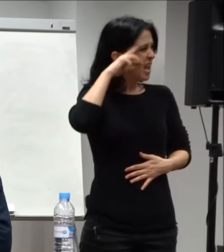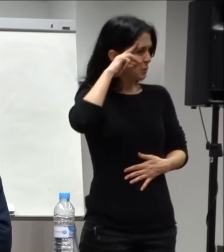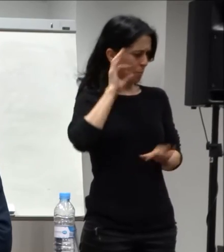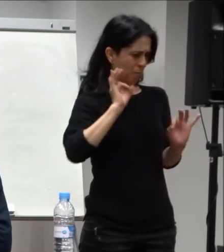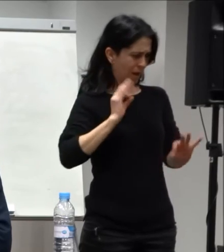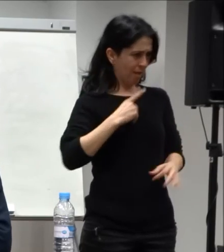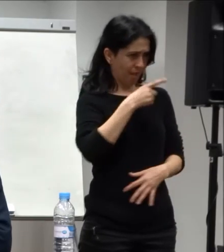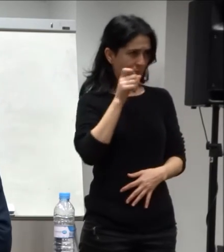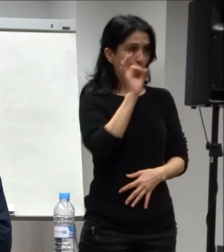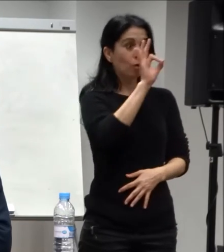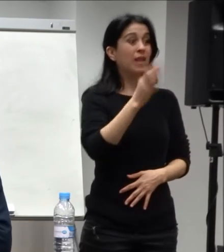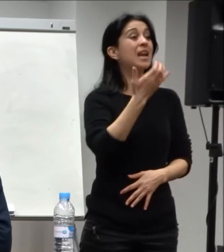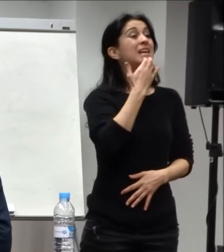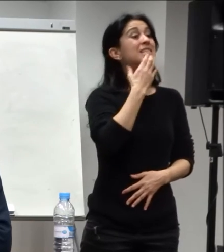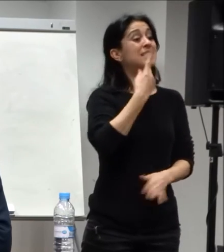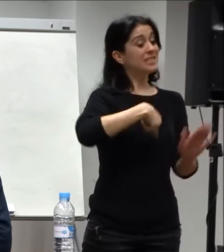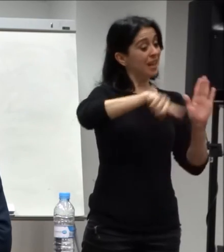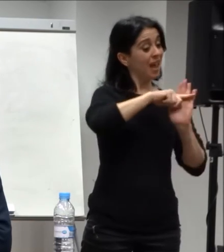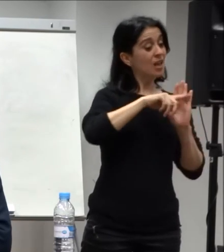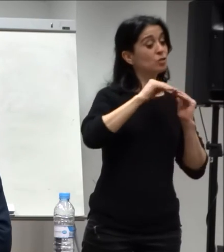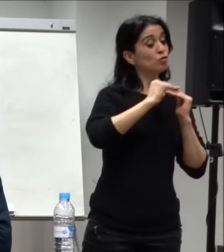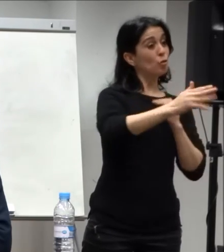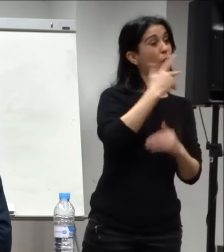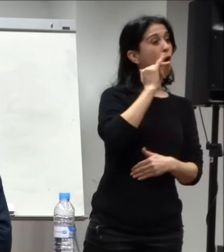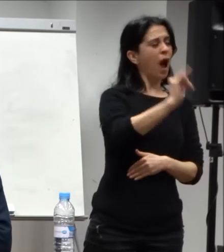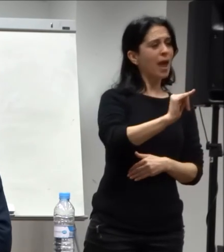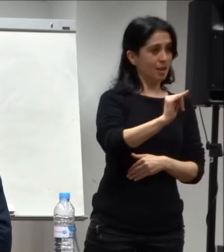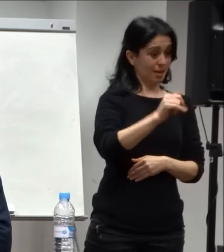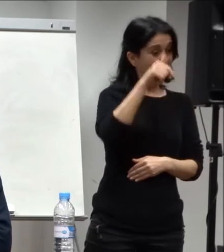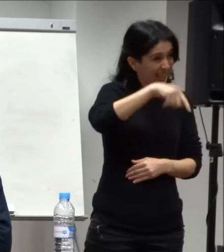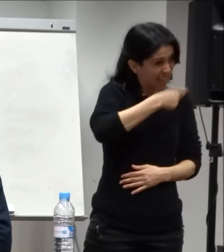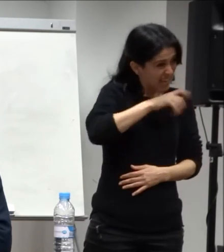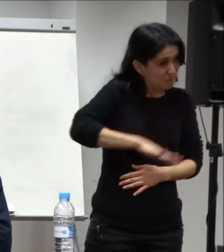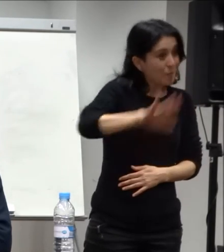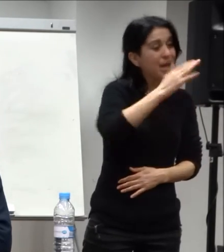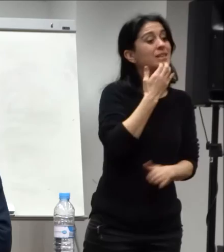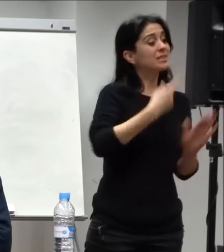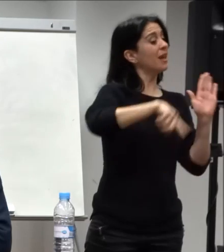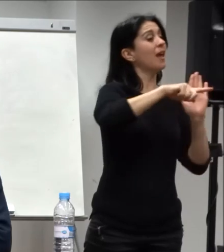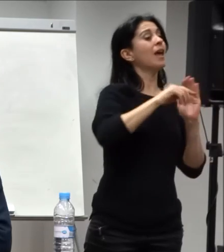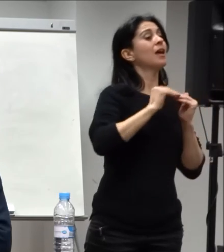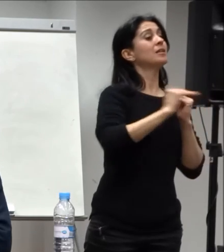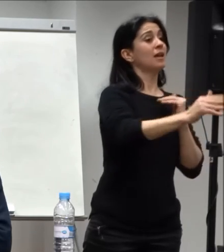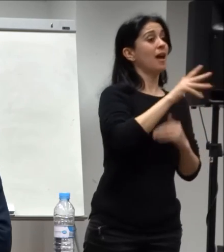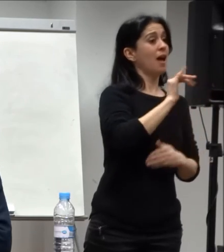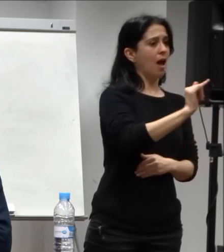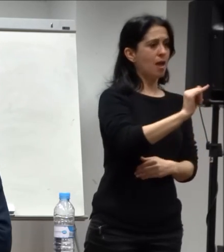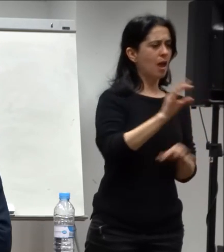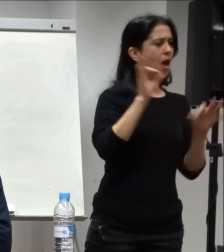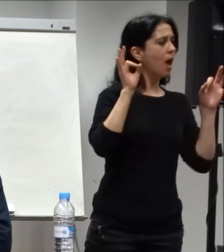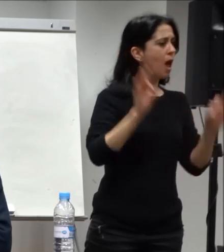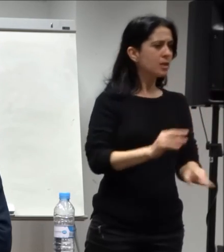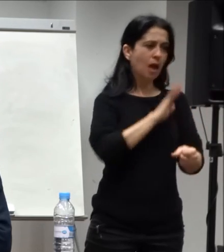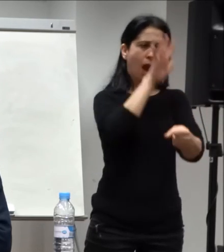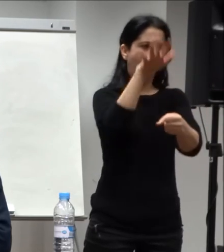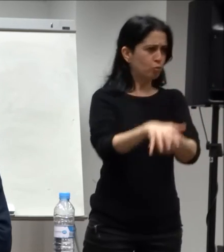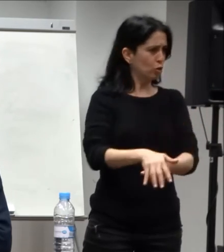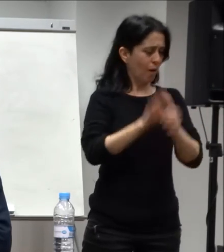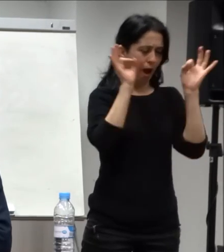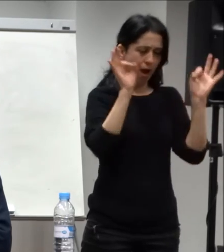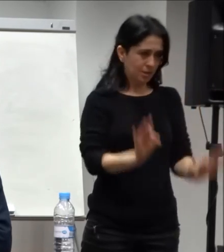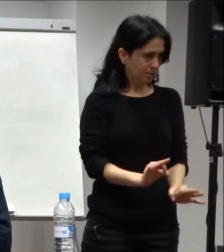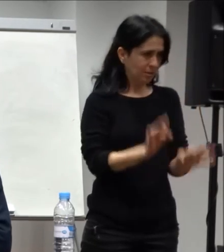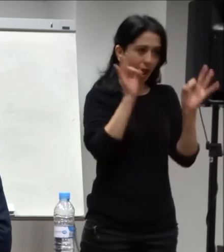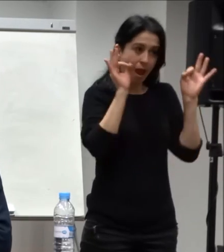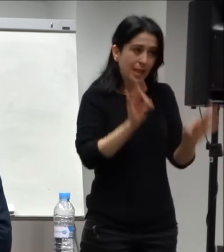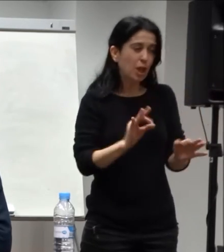si hay cláusula suelo es abusiva. No todas las cláusulas abusivas, pero desde luego si en España hay una cláusula suelo, las han dictado de manera